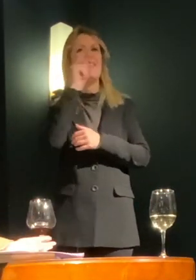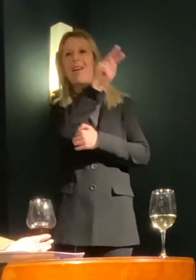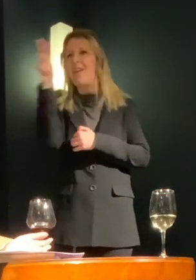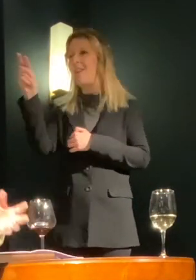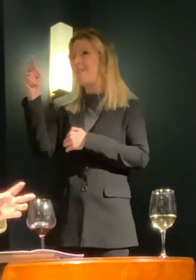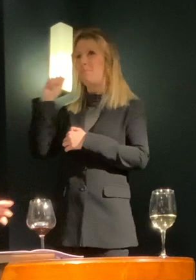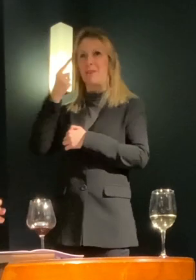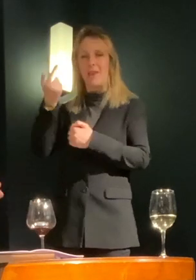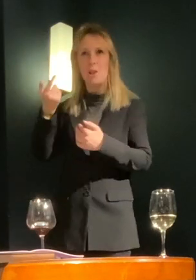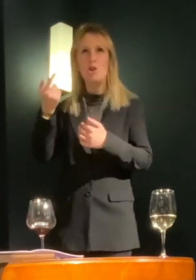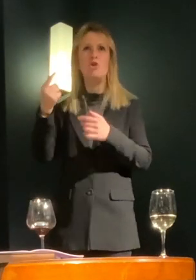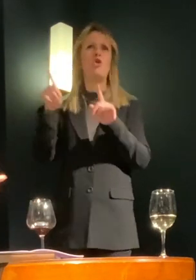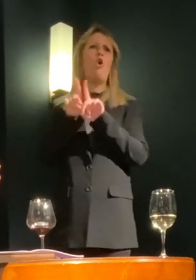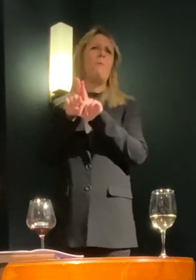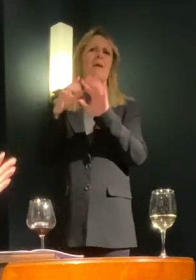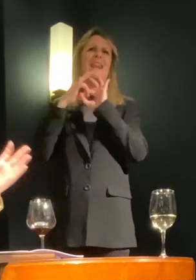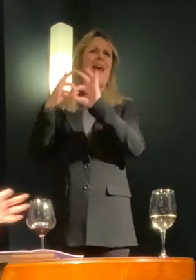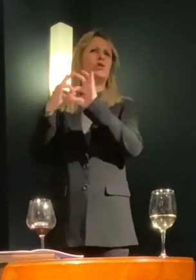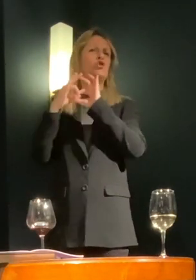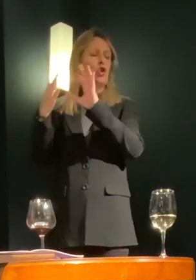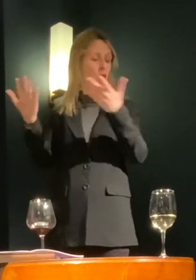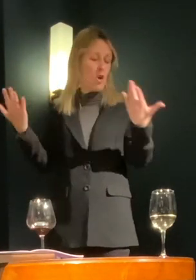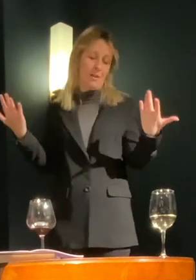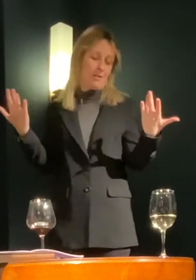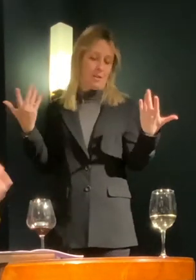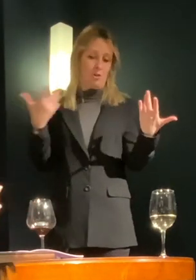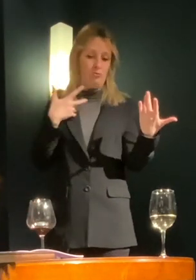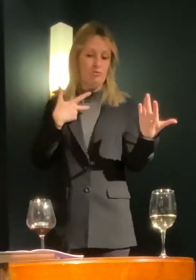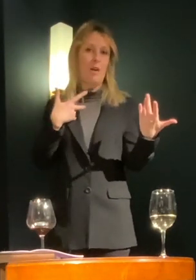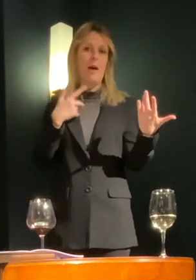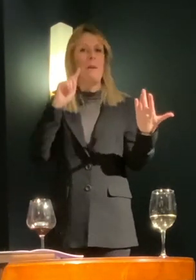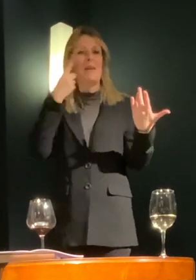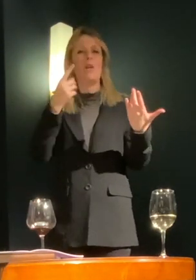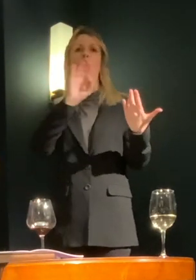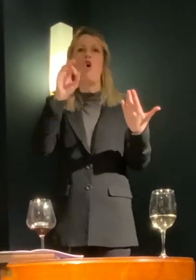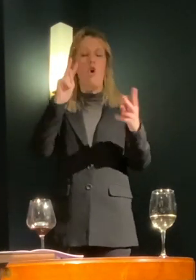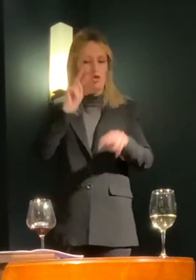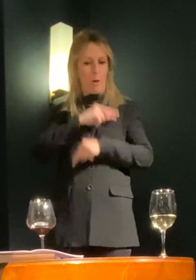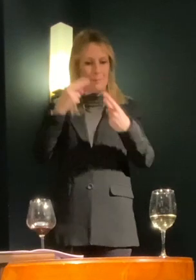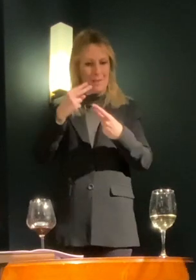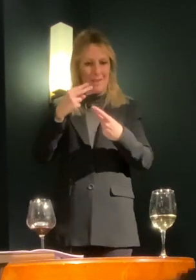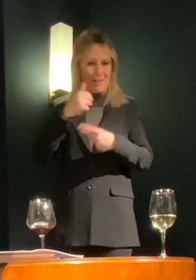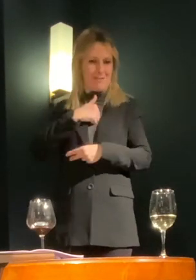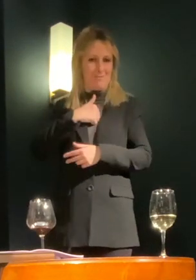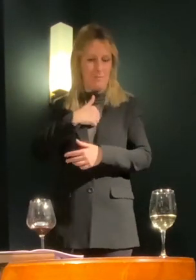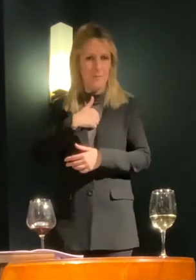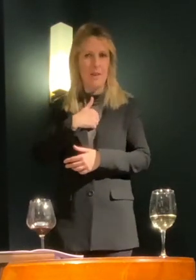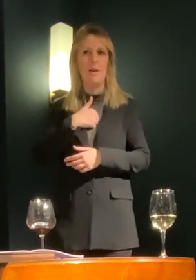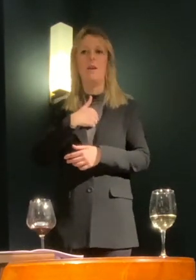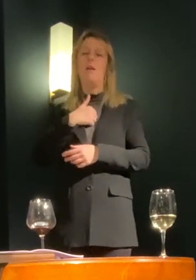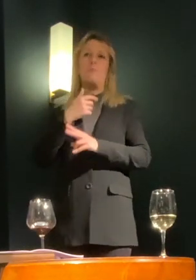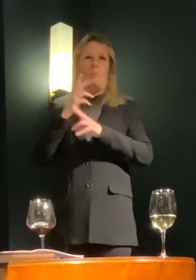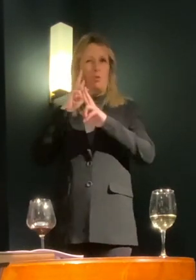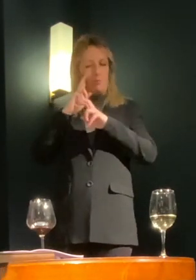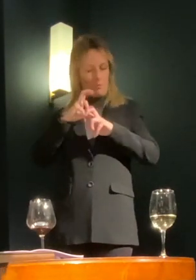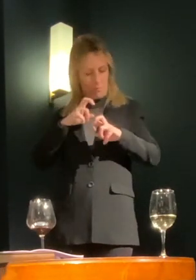le relazioni. Probabilmente questa sua fase, questa fase dove doveva scoprire se stesso, e facendolo anche veramente entrando nel torbido